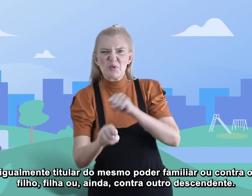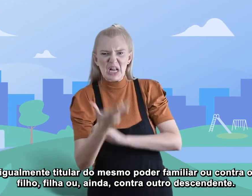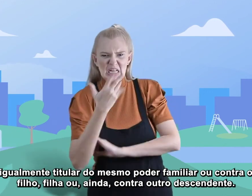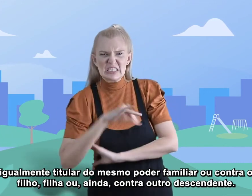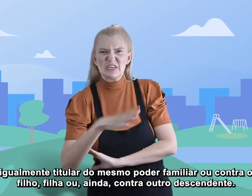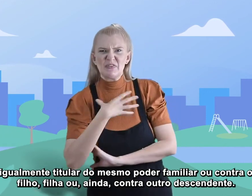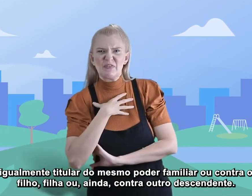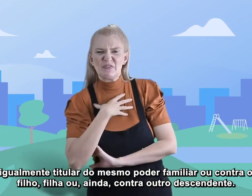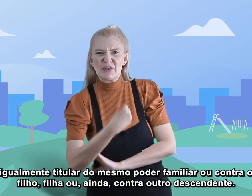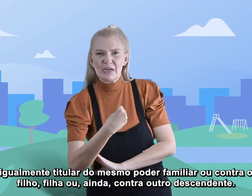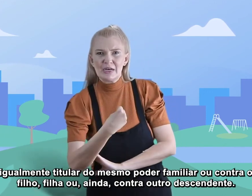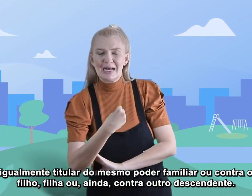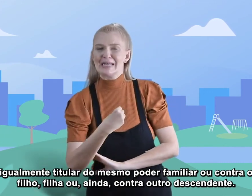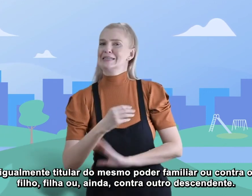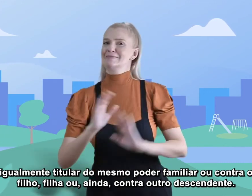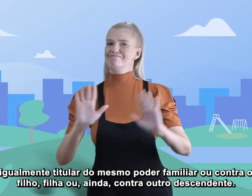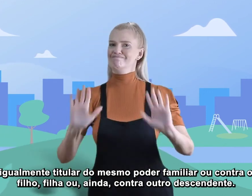contra outro descendente.